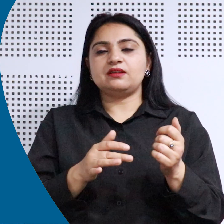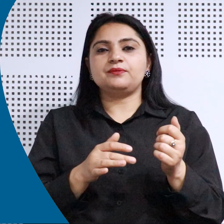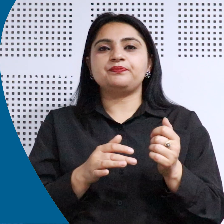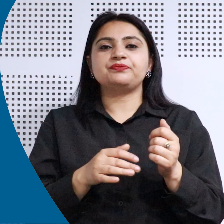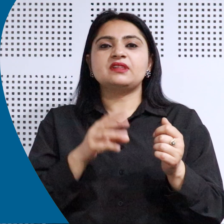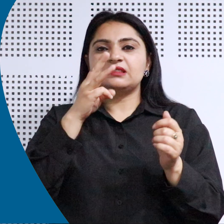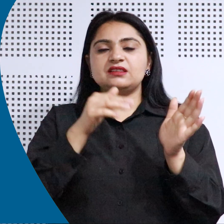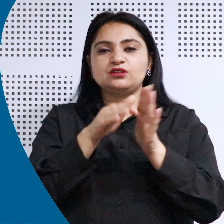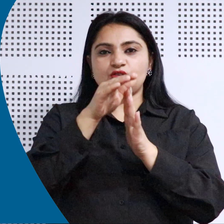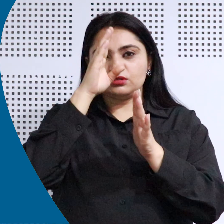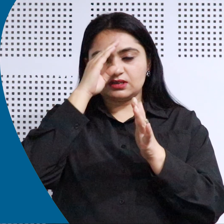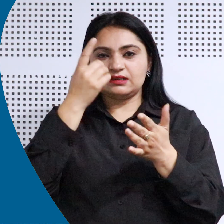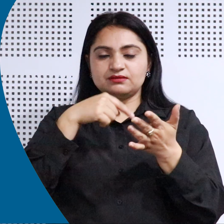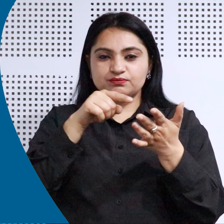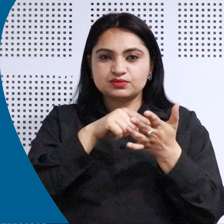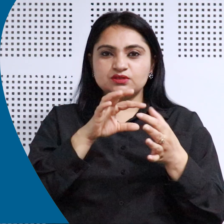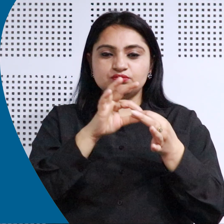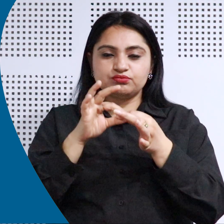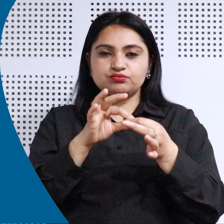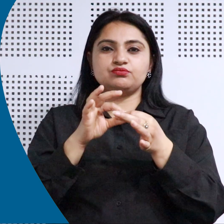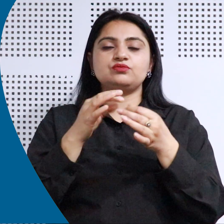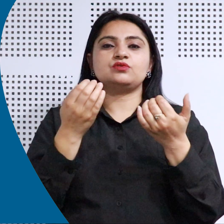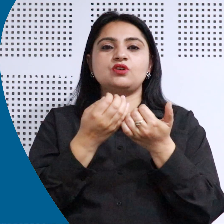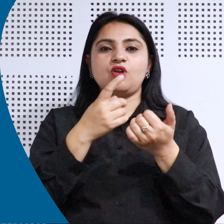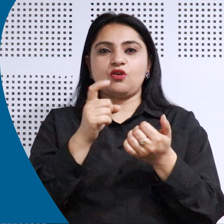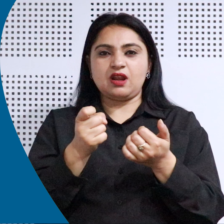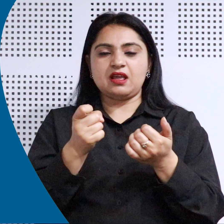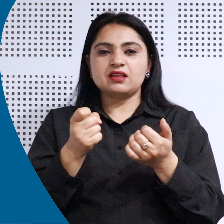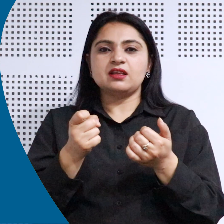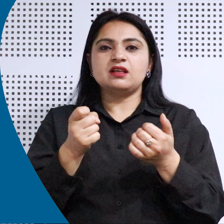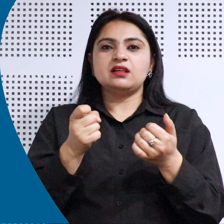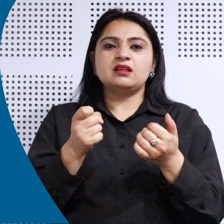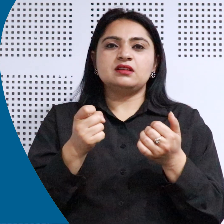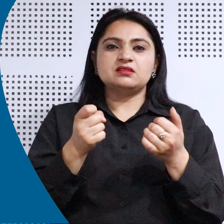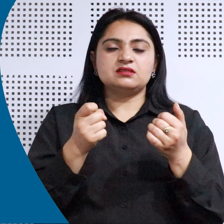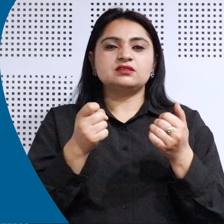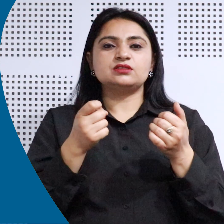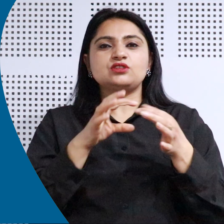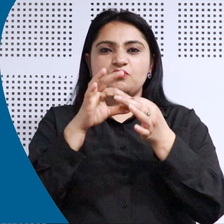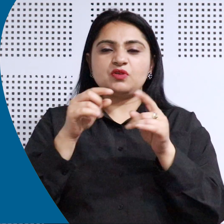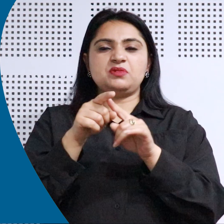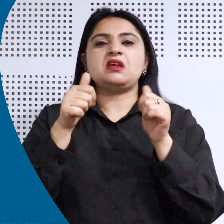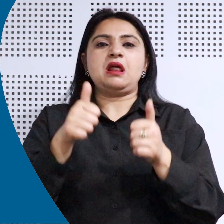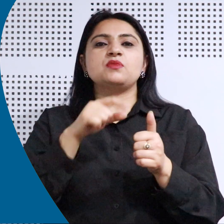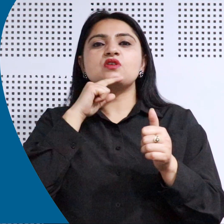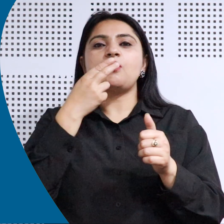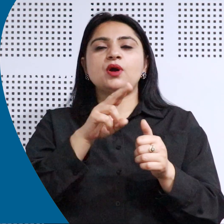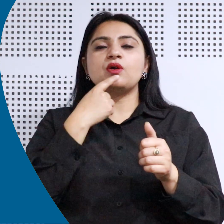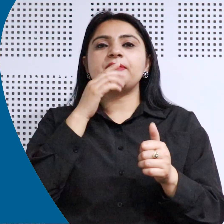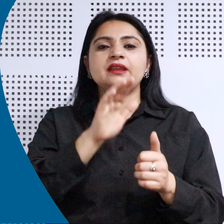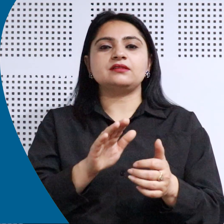सरकारबीचको समन्वयका लागि भइरहेका काम कारबाही पनि सन्तोषजनक नभएको गुनासो जनप्रतिनिधिहरू